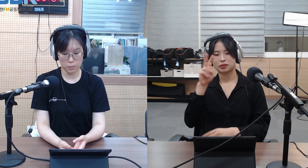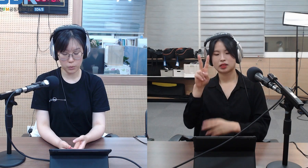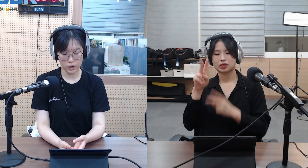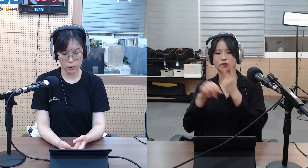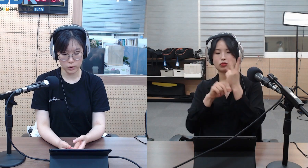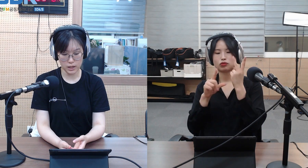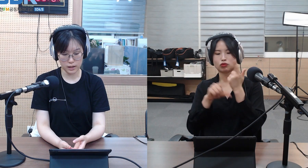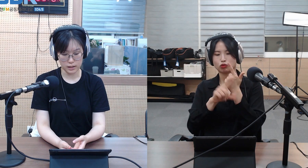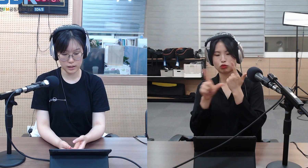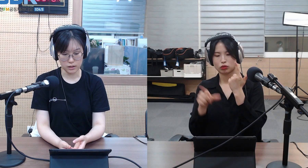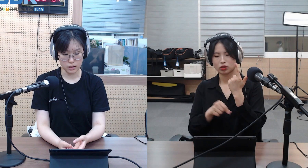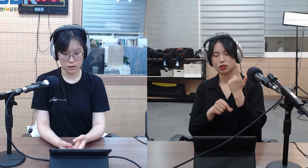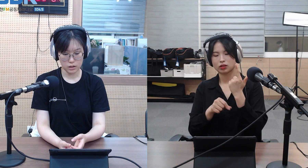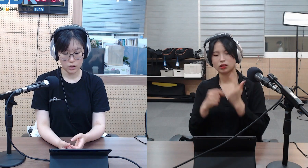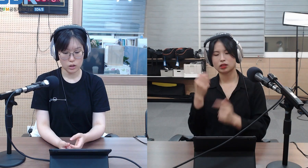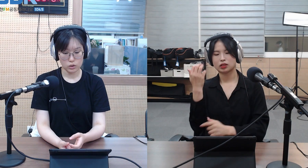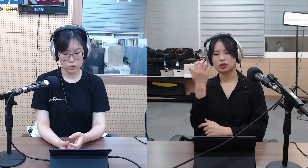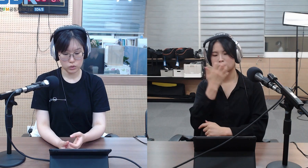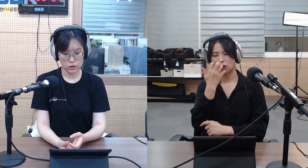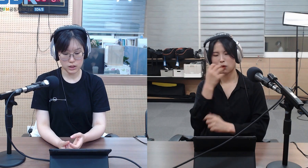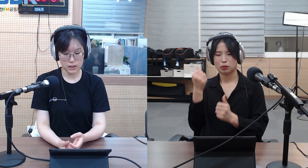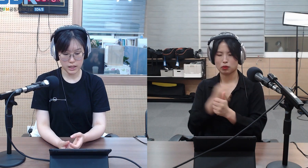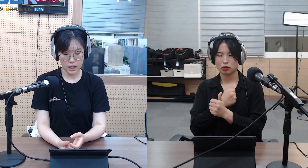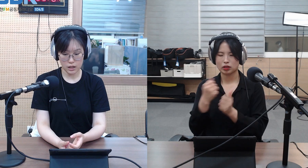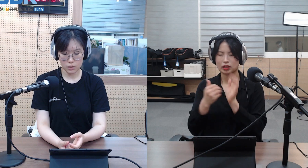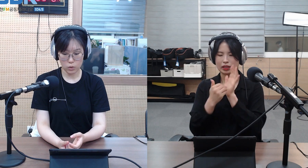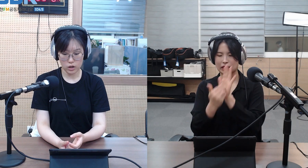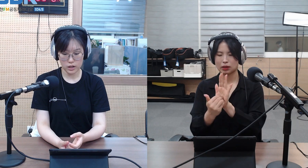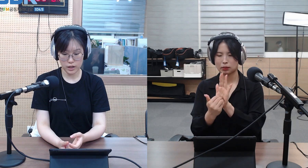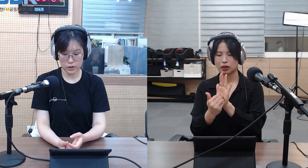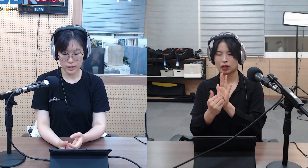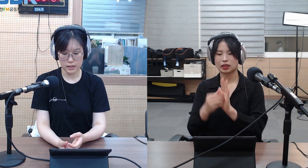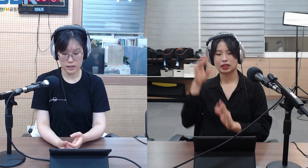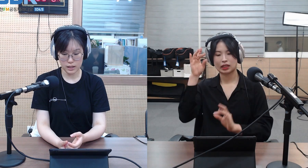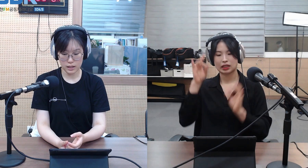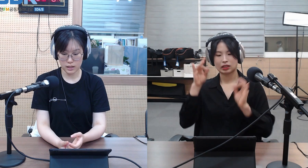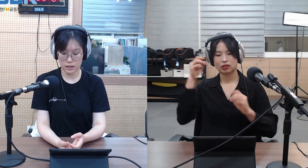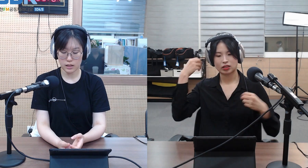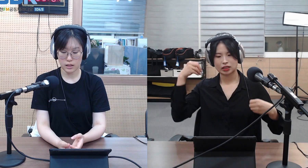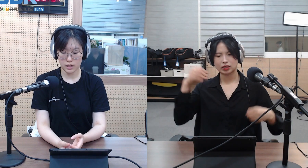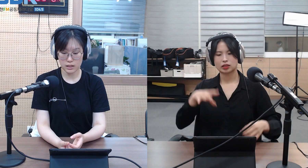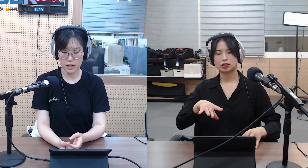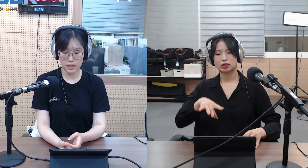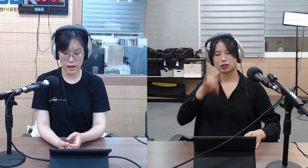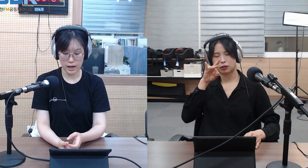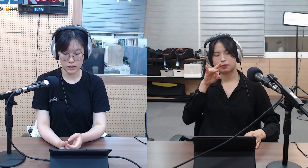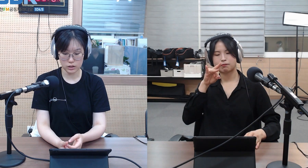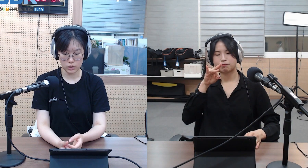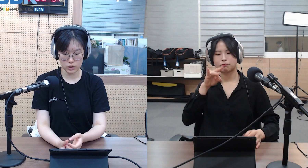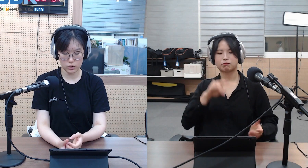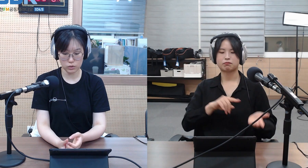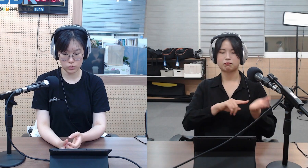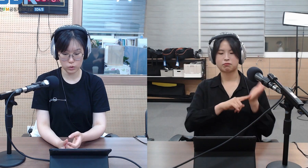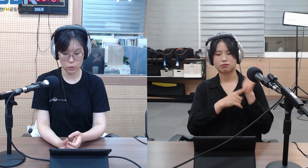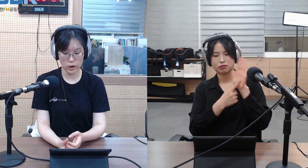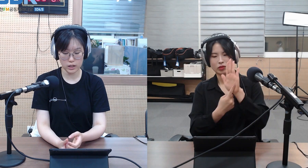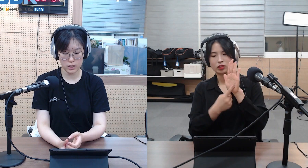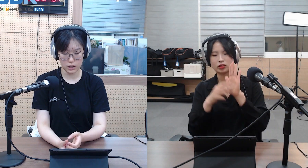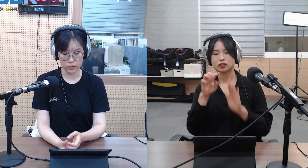선보인 옥장가는 중증장애인 권리형 일자리의 가능성을 눈으로 확인시켰다.